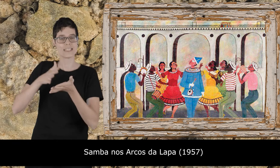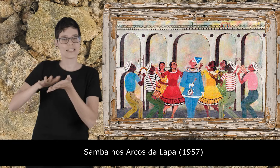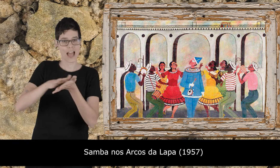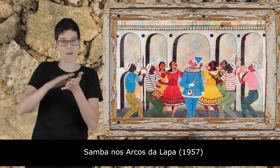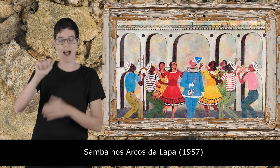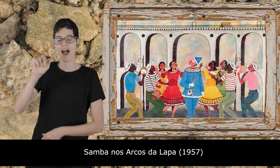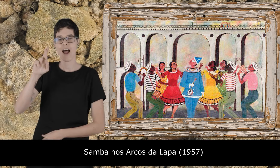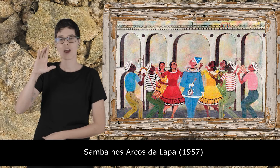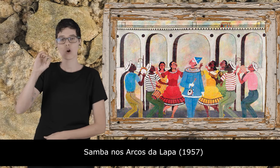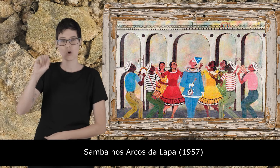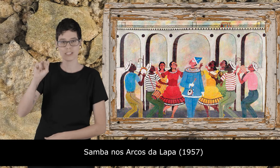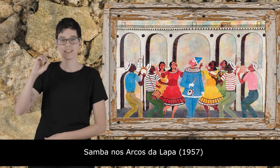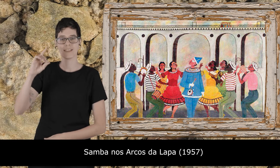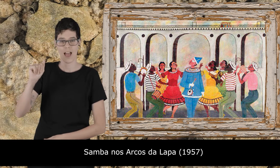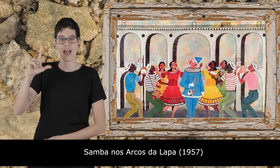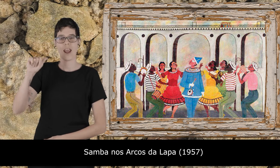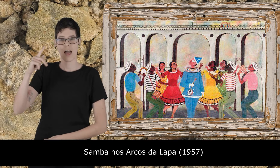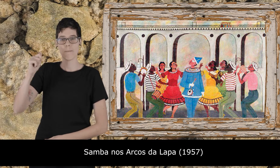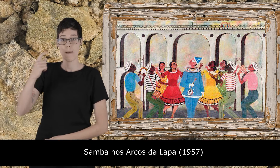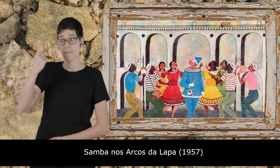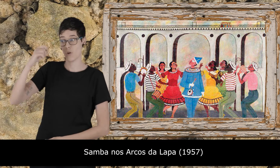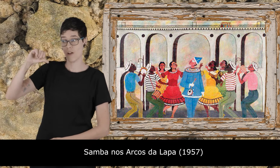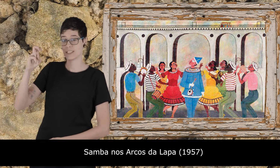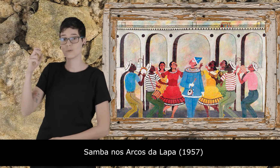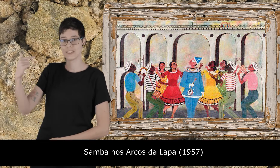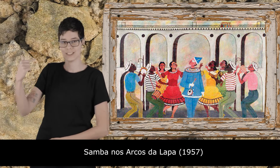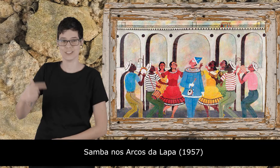Samba nos Arcos da Lapa, 1957.